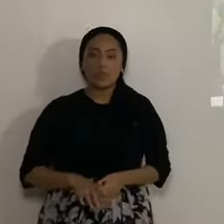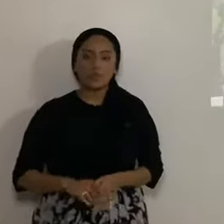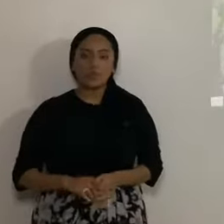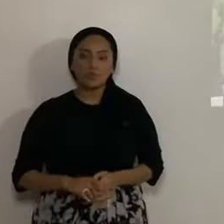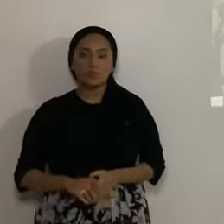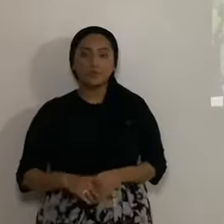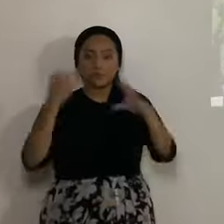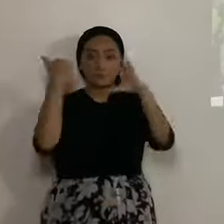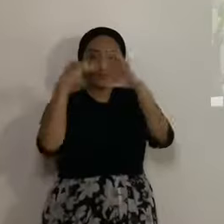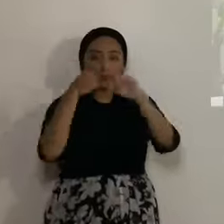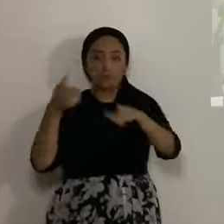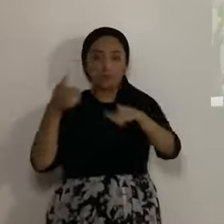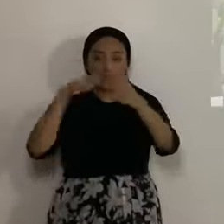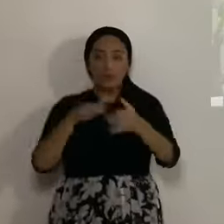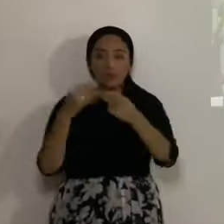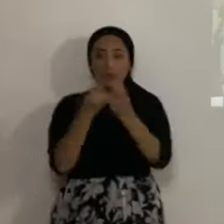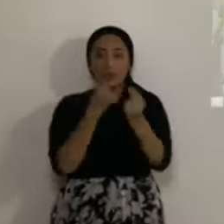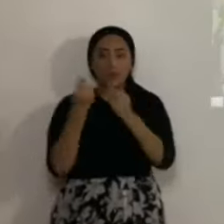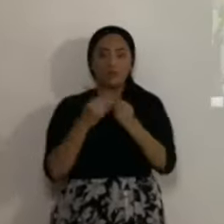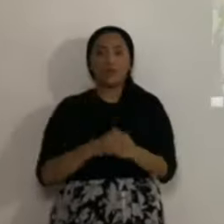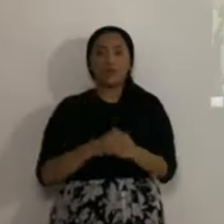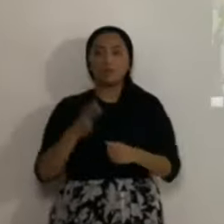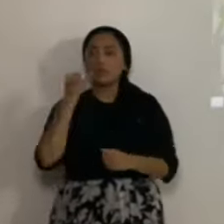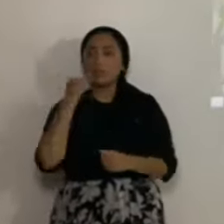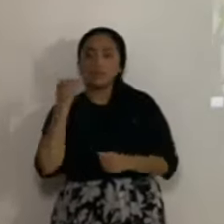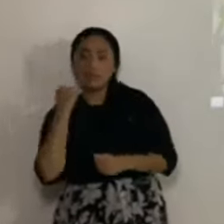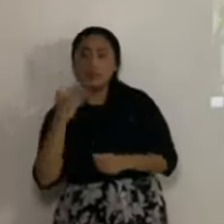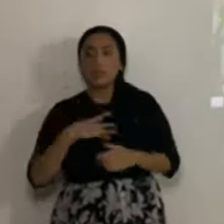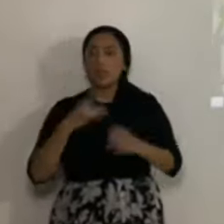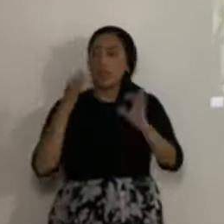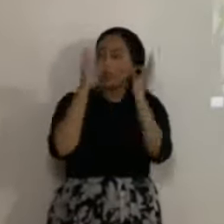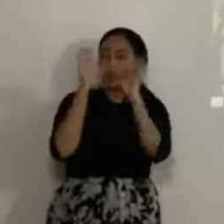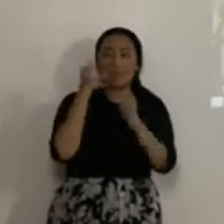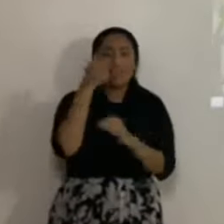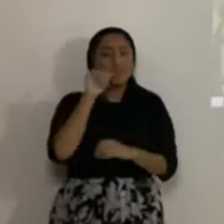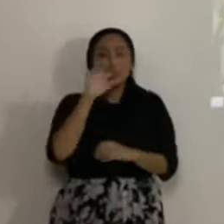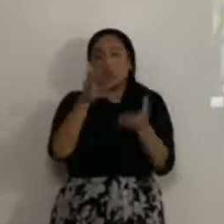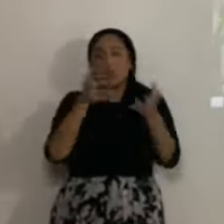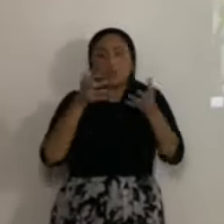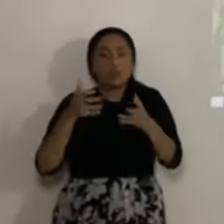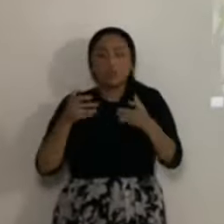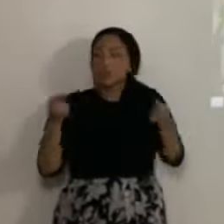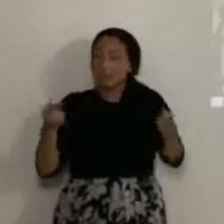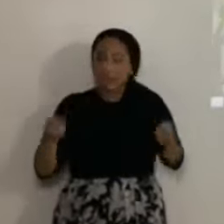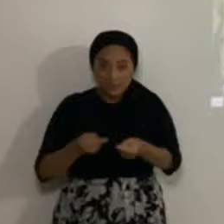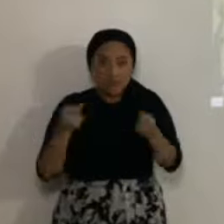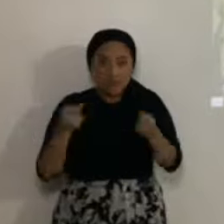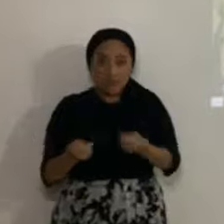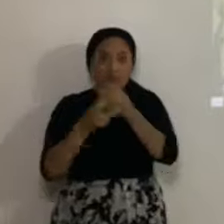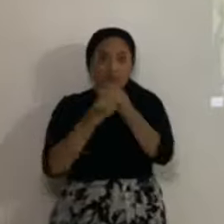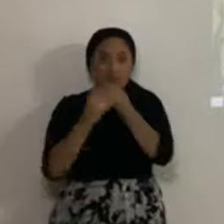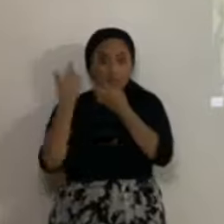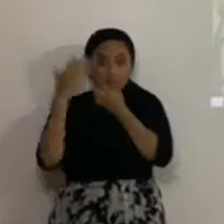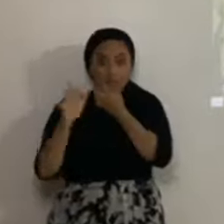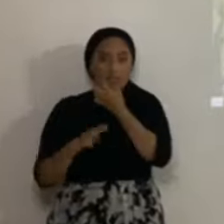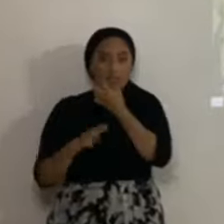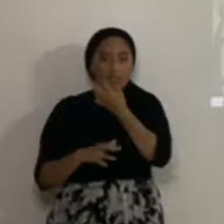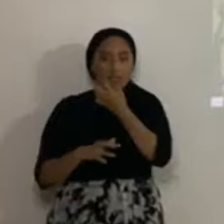los mensajeros de muerte actúan por codicia, por envidia, por lujuria, por lo que tú gustes, son pecados y entonces